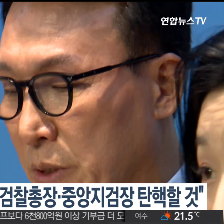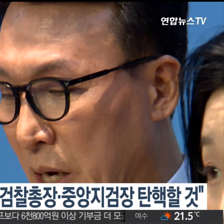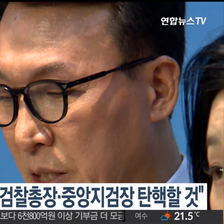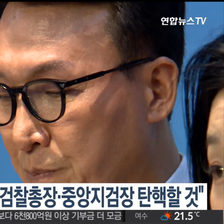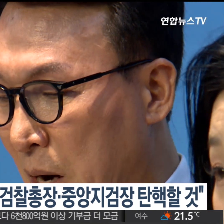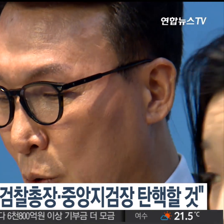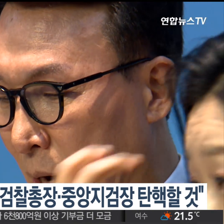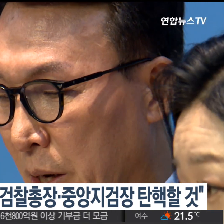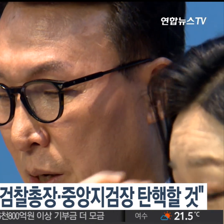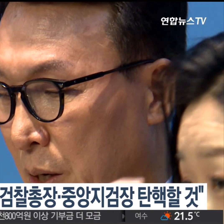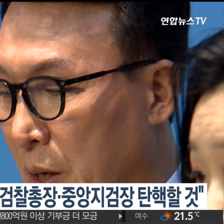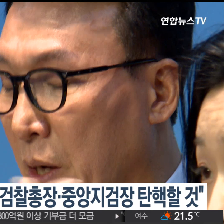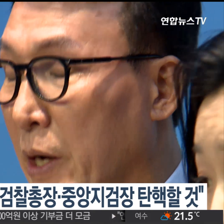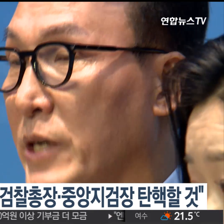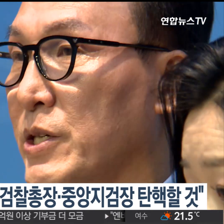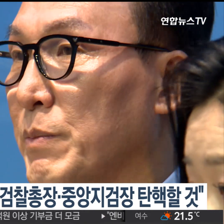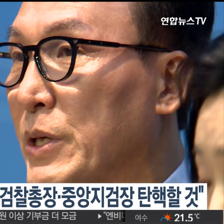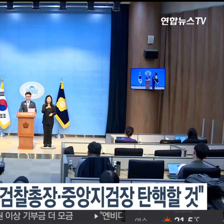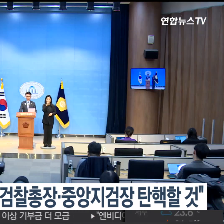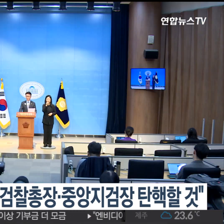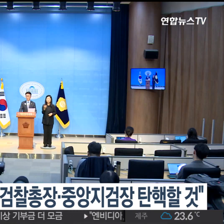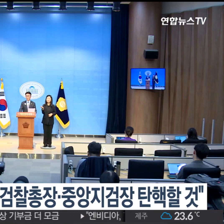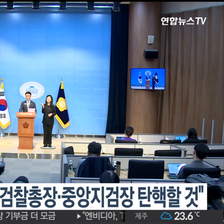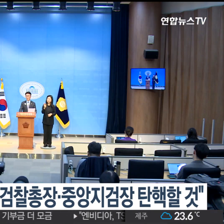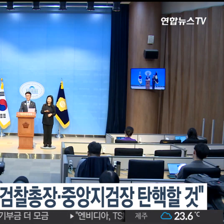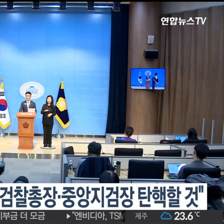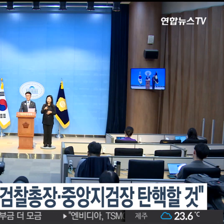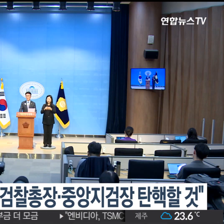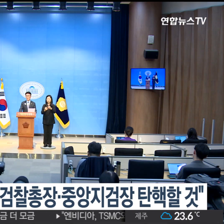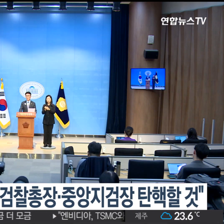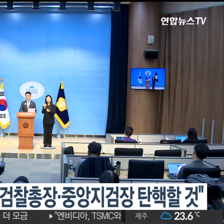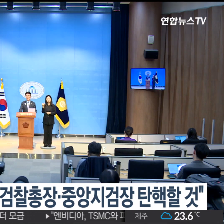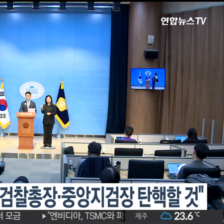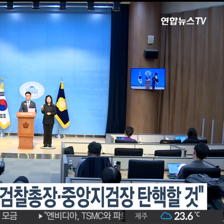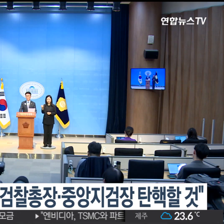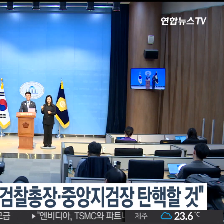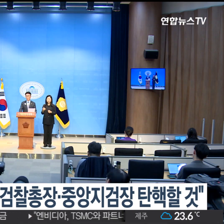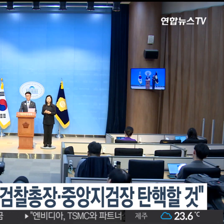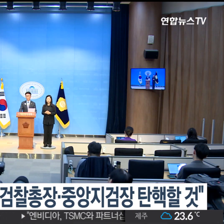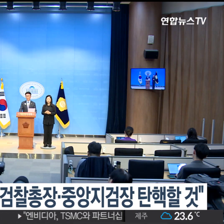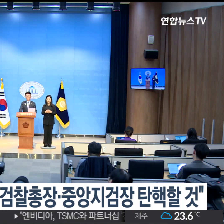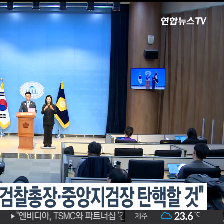공범들을 탄핵하겠다고 말했습니다. 이어 김 의원은 국민적인